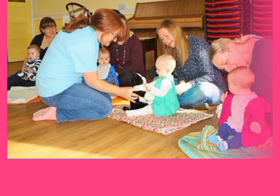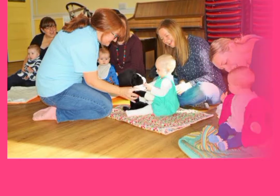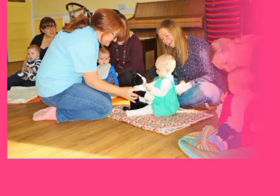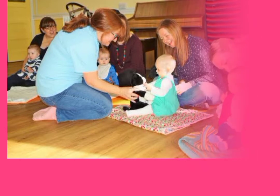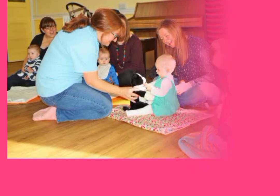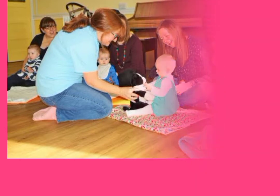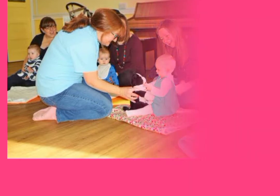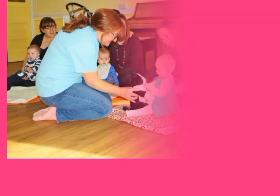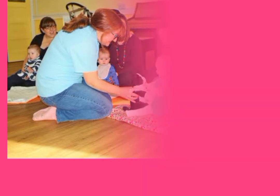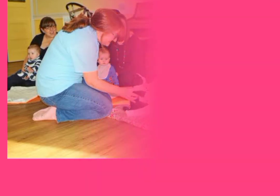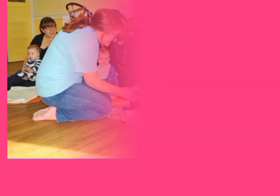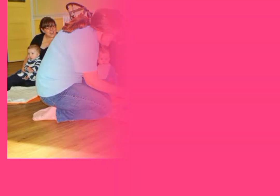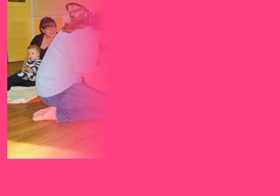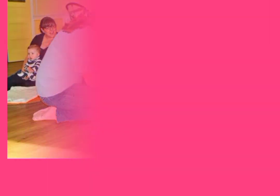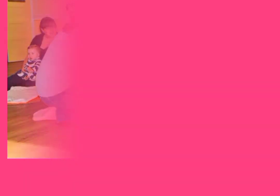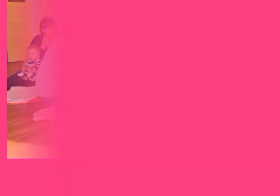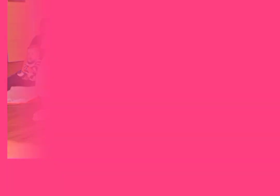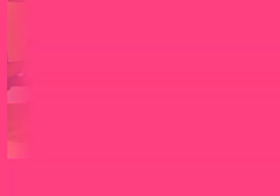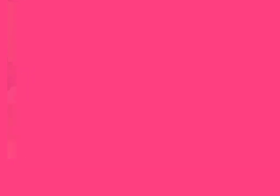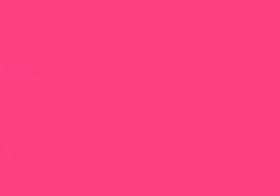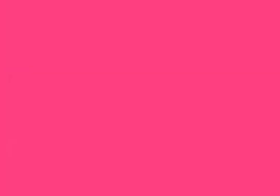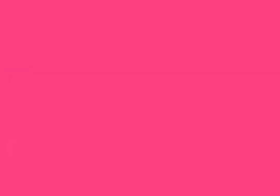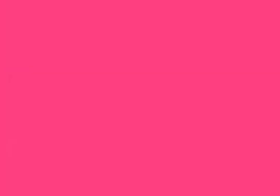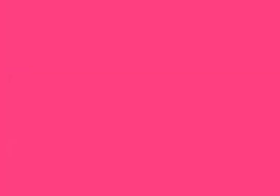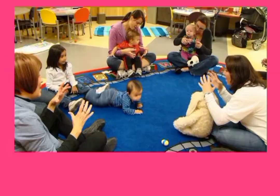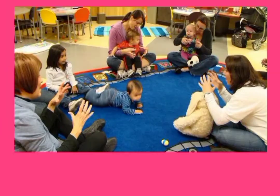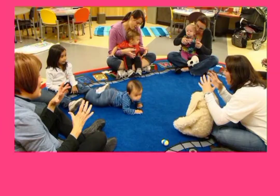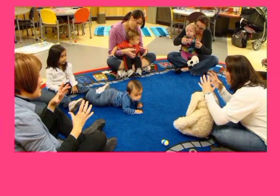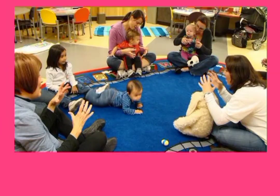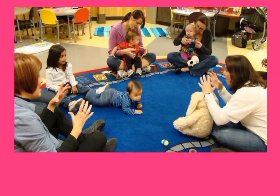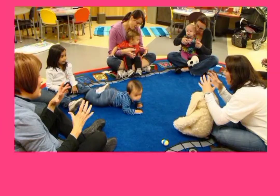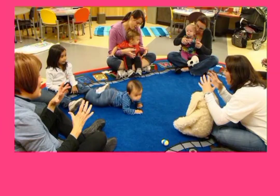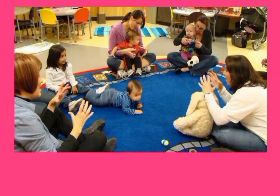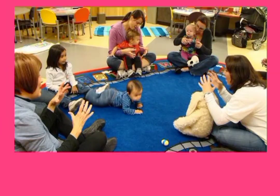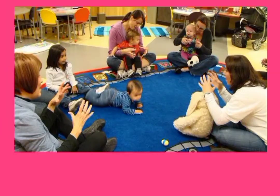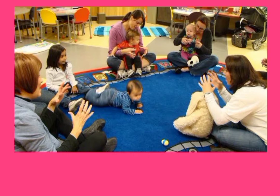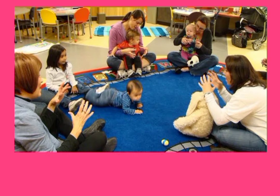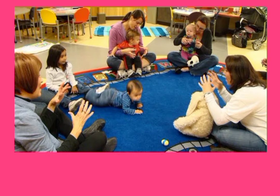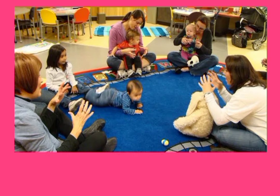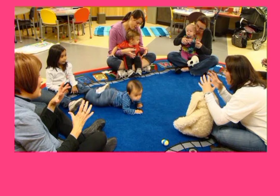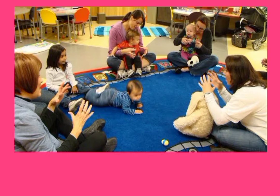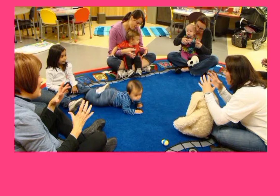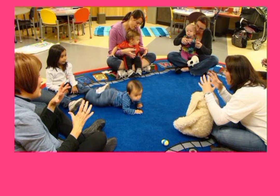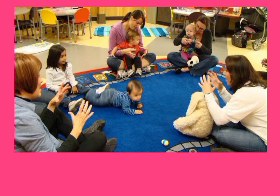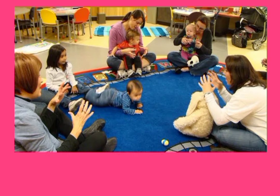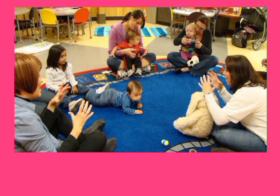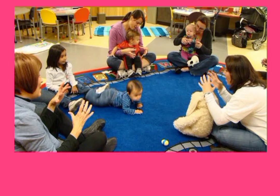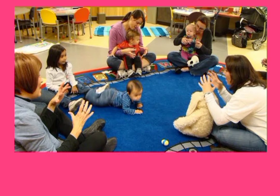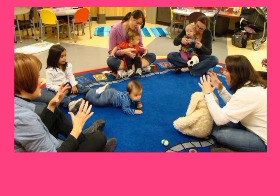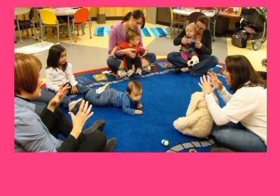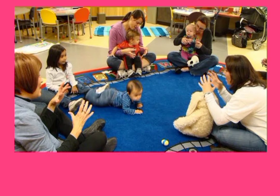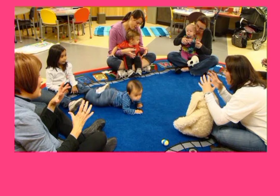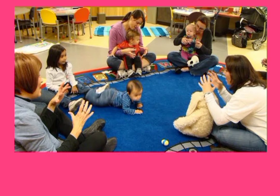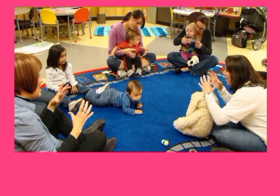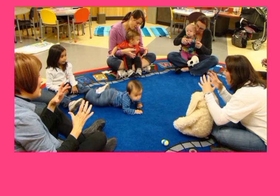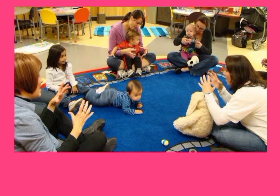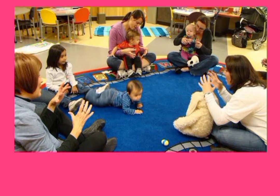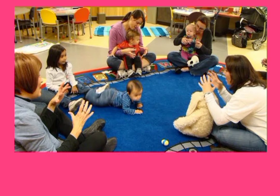पैदा हो जाता है और इसके काफी मनफी असरात भी मुरतब होते हैं। इसलिए ये इंतहाई जरूरी है कि बच्चे के